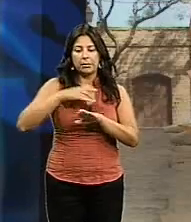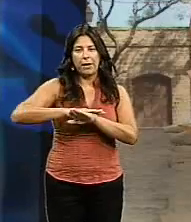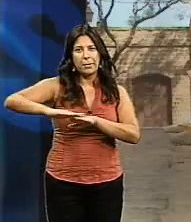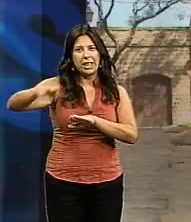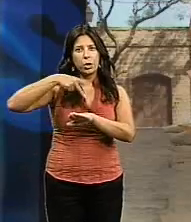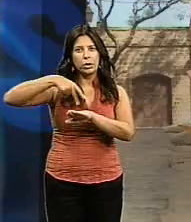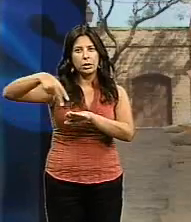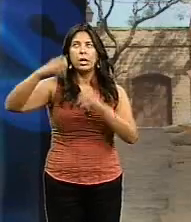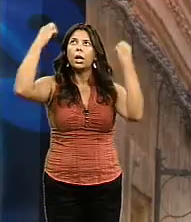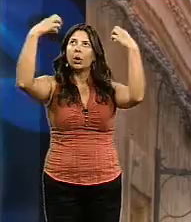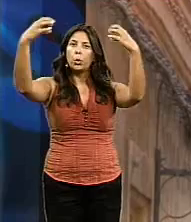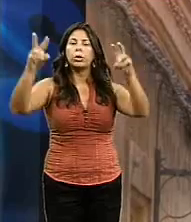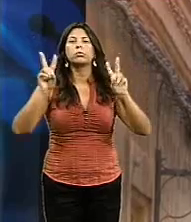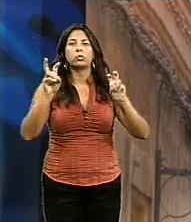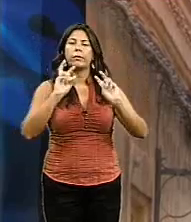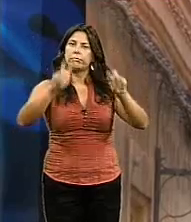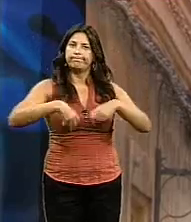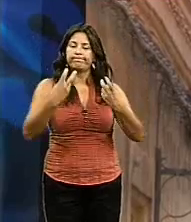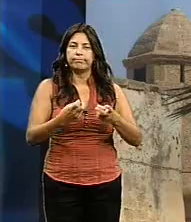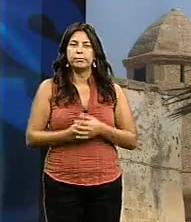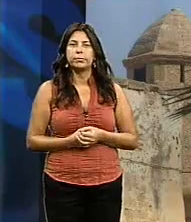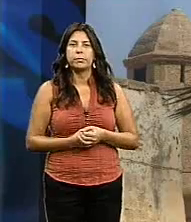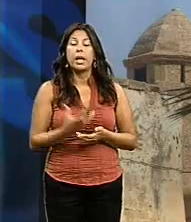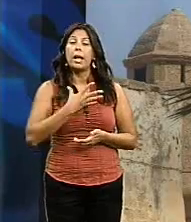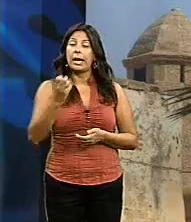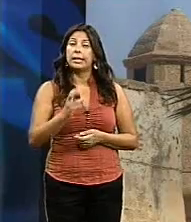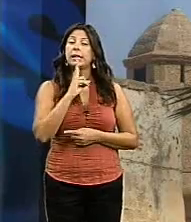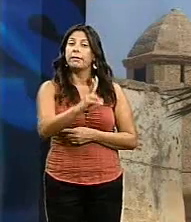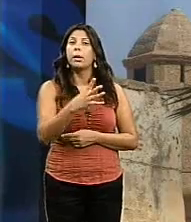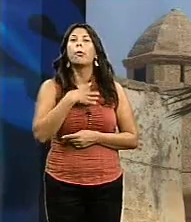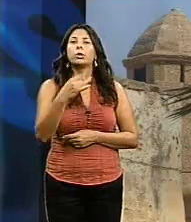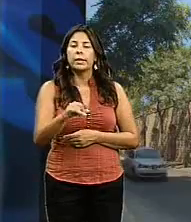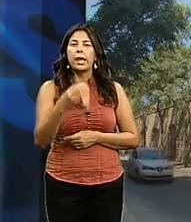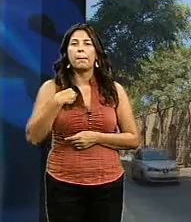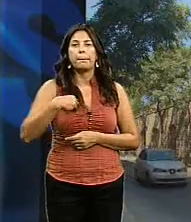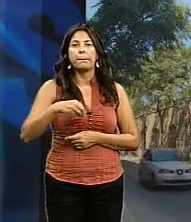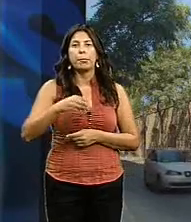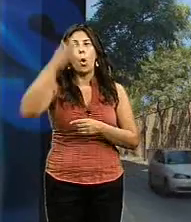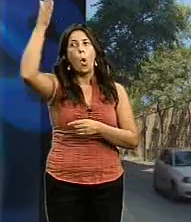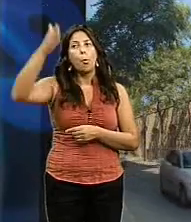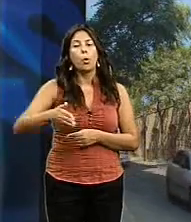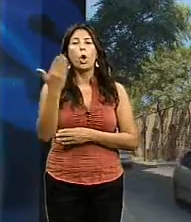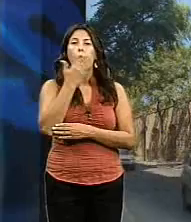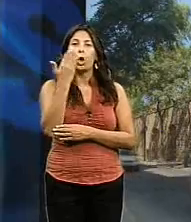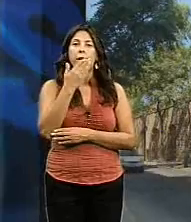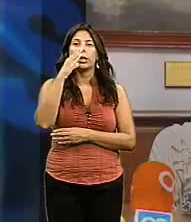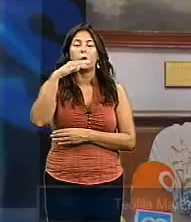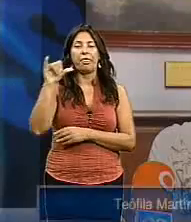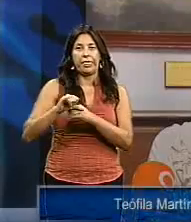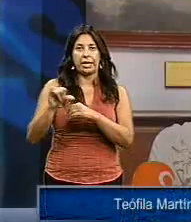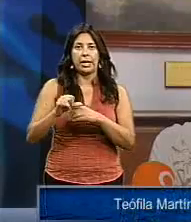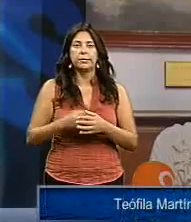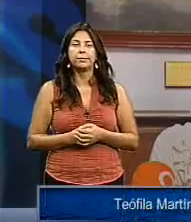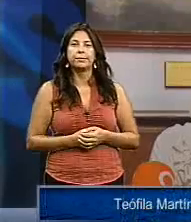pavimentación y el alumbrado ornamental. Teófila Martínez ha anunciado la posibilidad de sustituir el muro del Colegio Celestino Mutis.